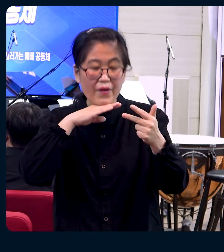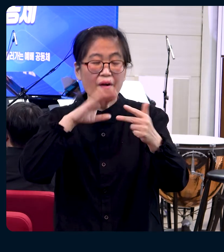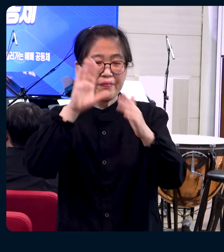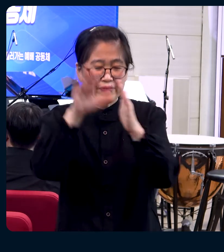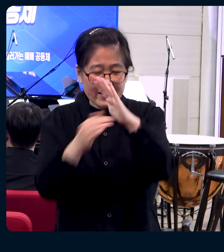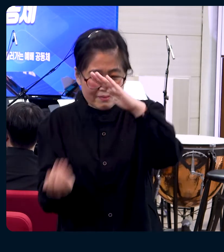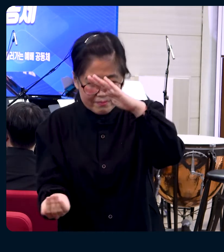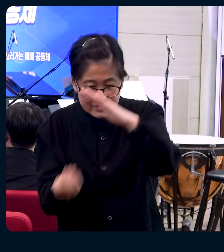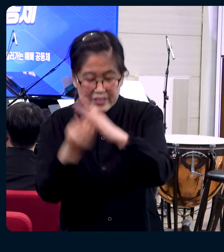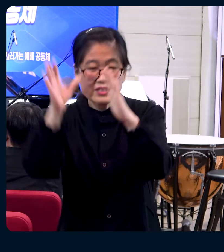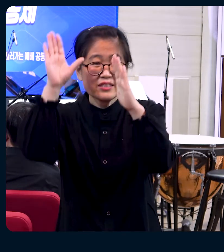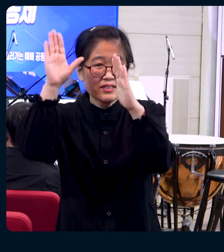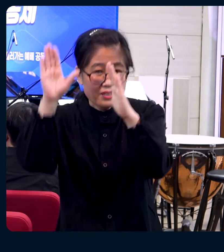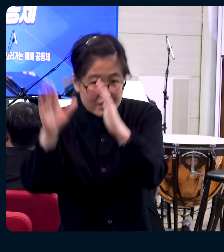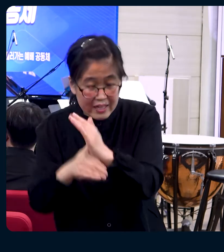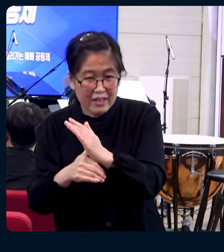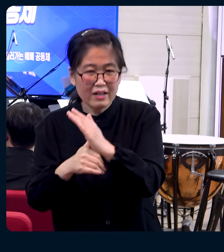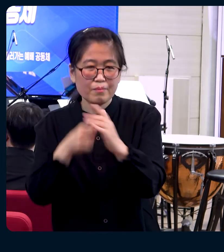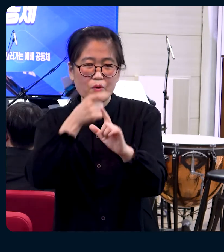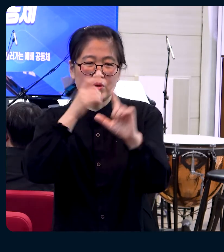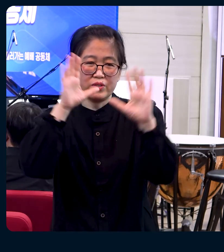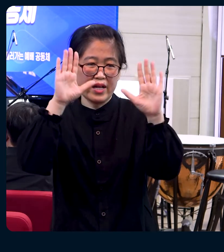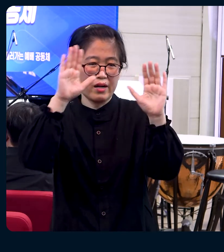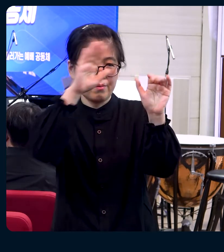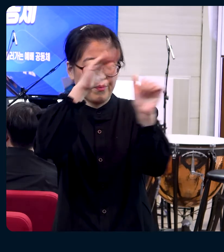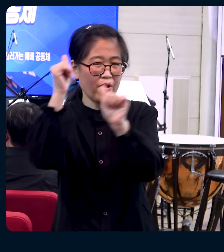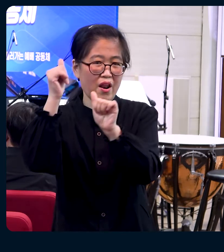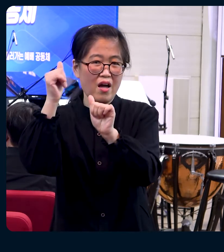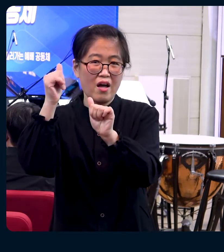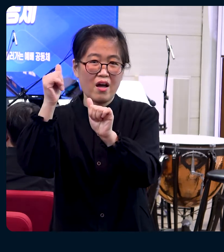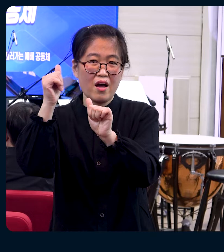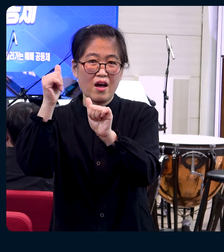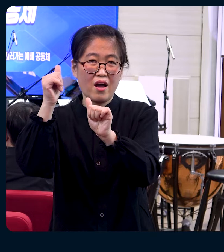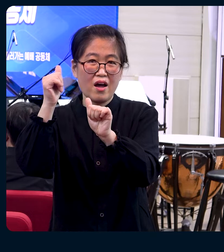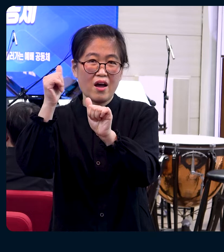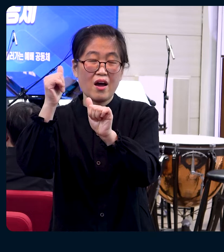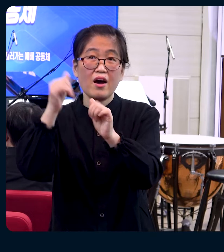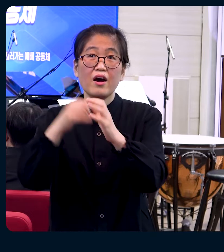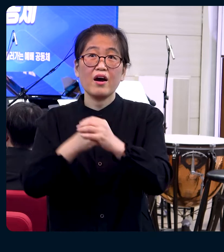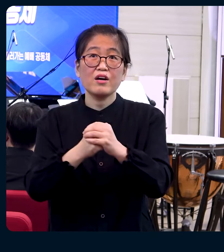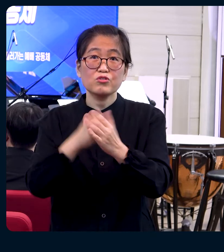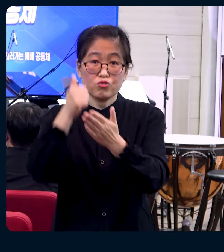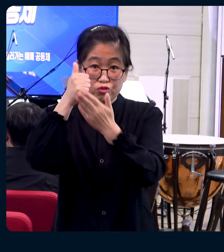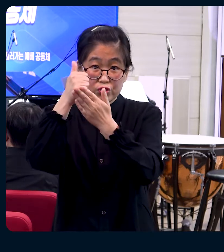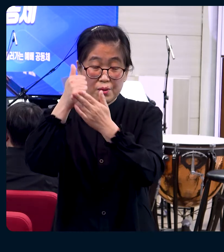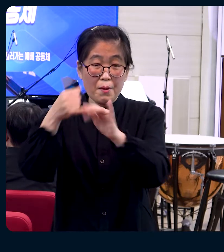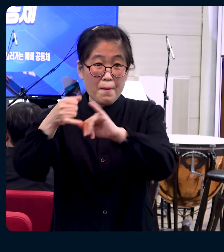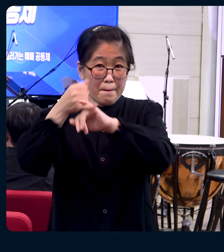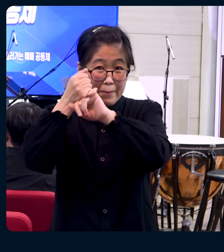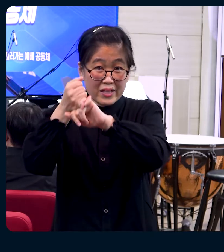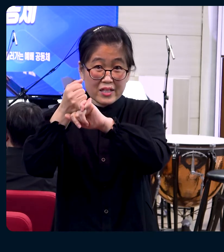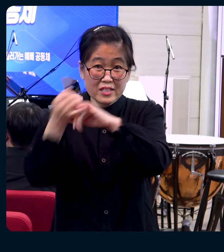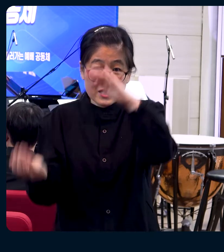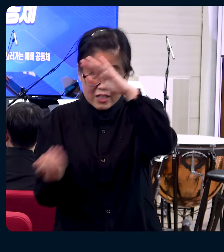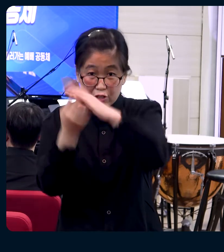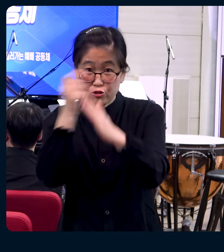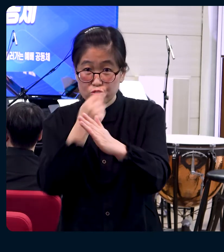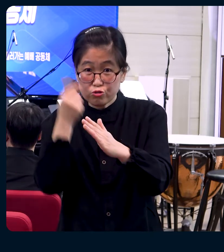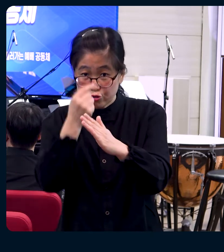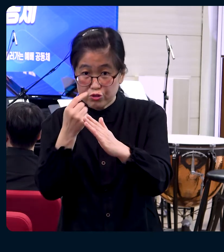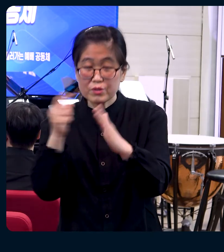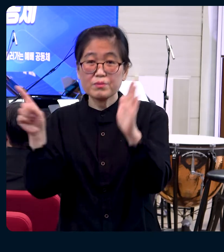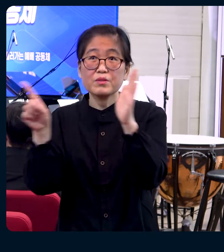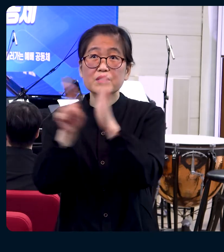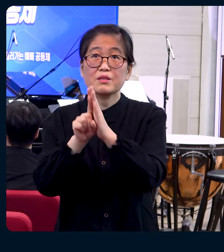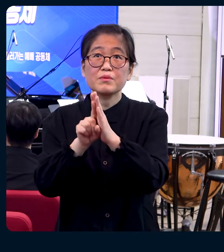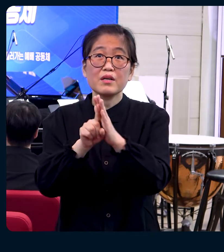있다는 겁니다. 그 때가 찬 순간 아무도 막을 수가 없습니다. 주님은 그 일을 반드시 이루실